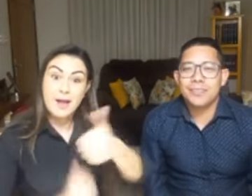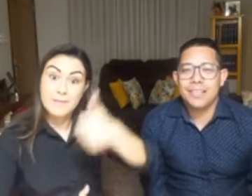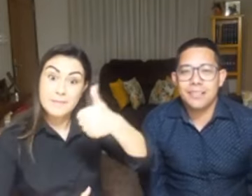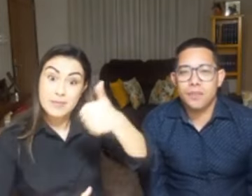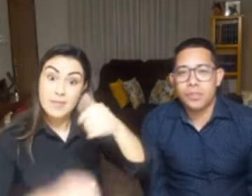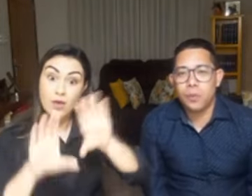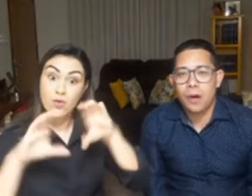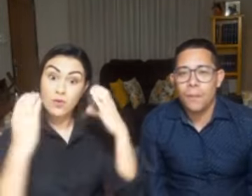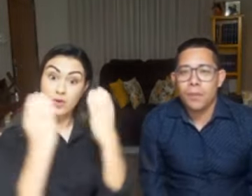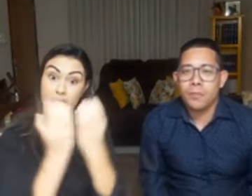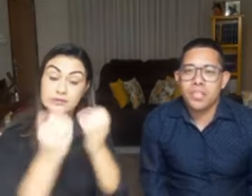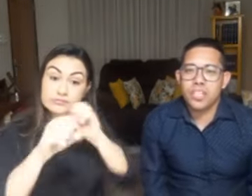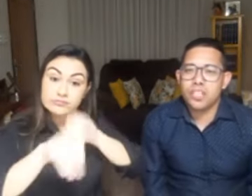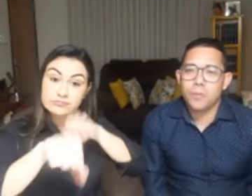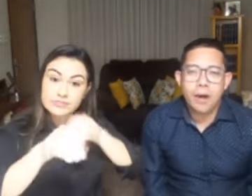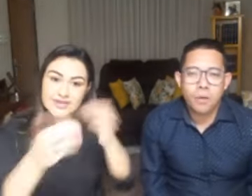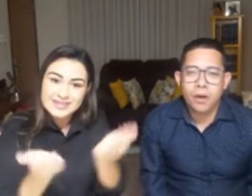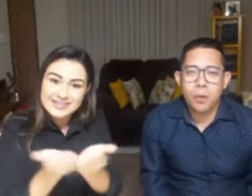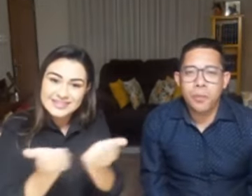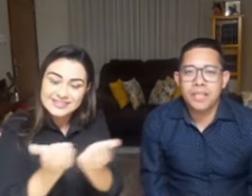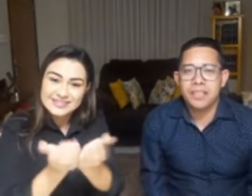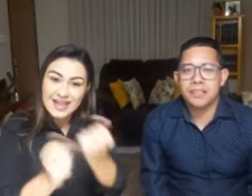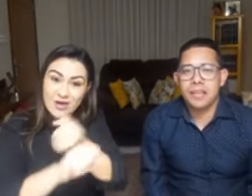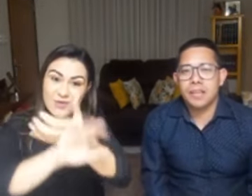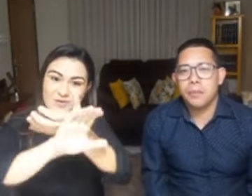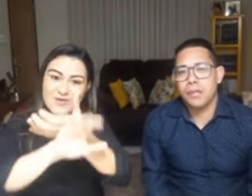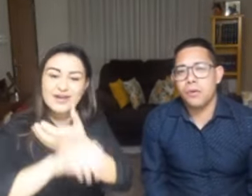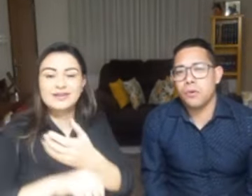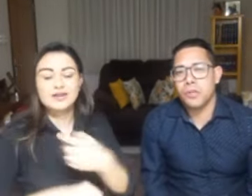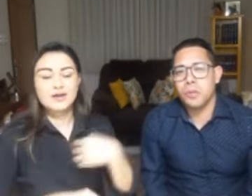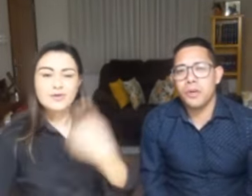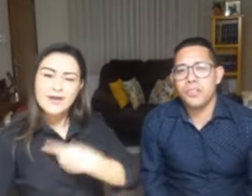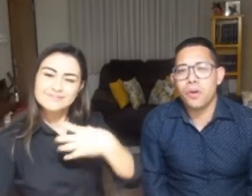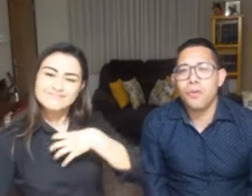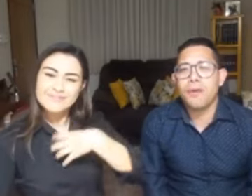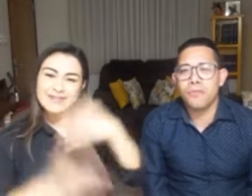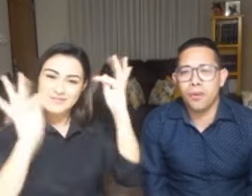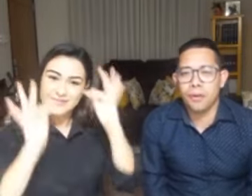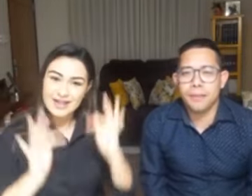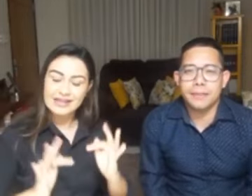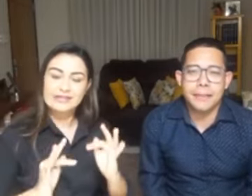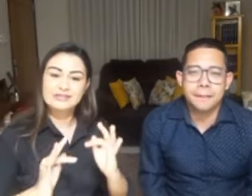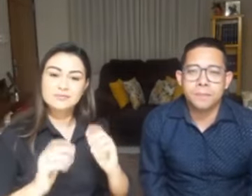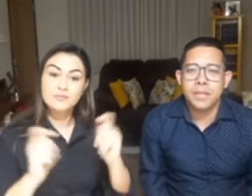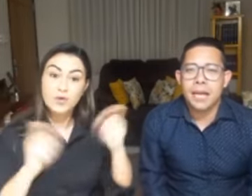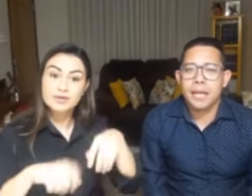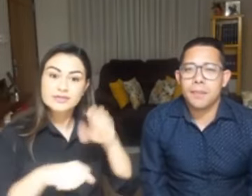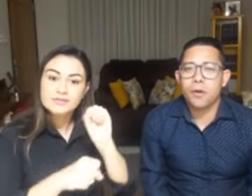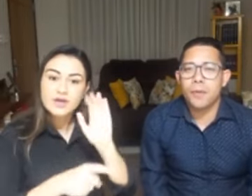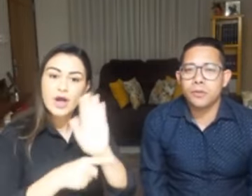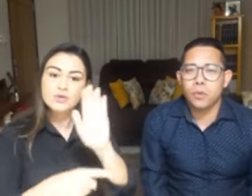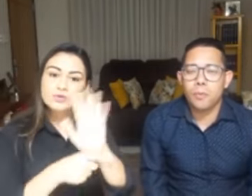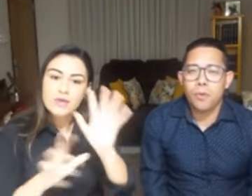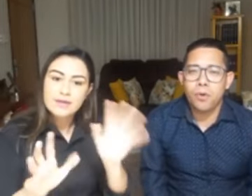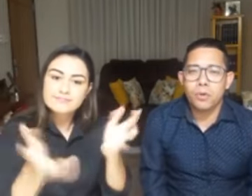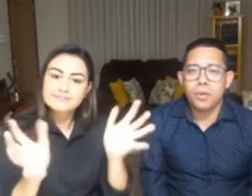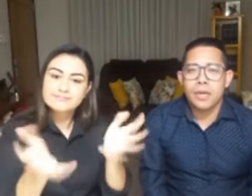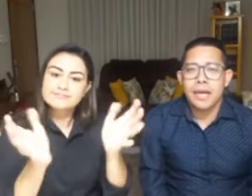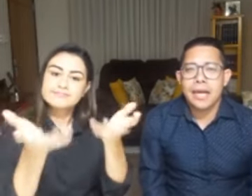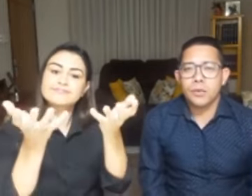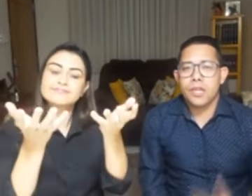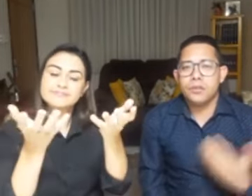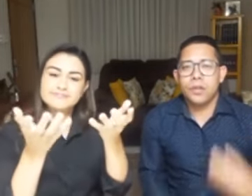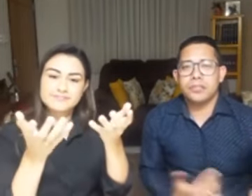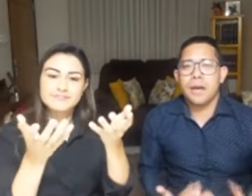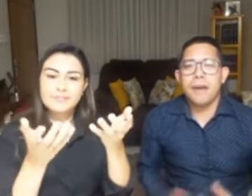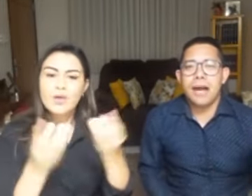educação cristã virtual. Para a gente é uma honra, é um prazer estar aqui podendo contribuir de alguma forma, né? A Kérima comentou um pouco